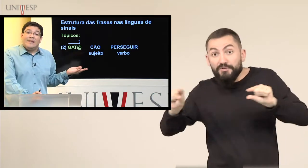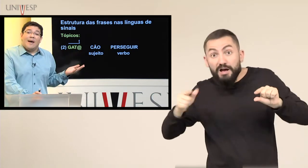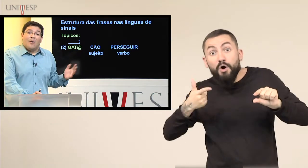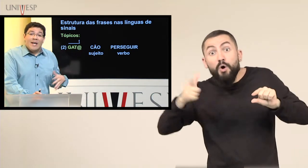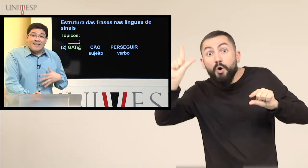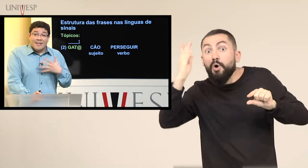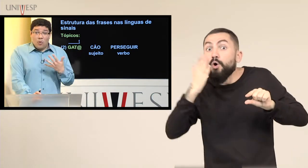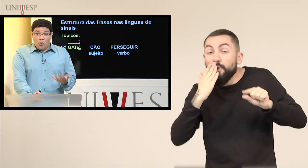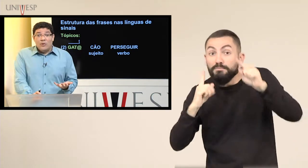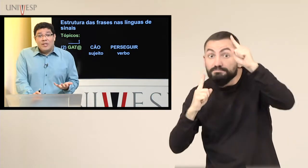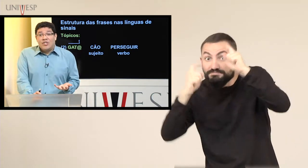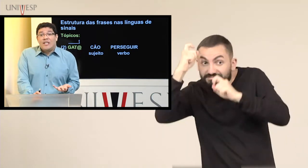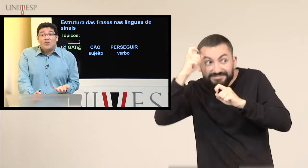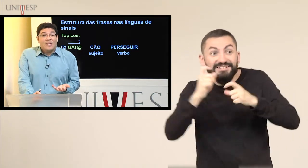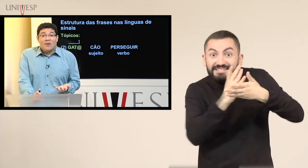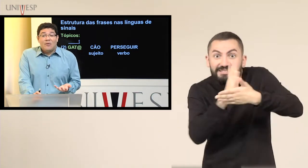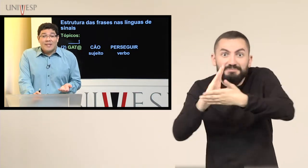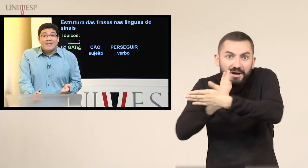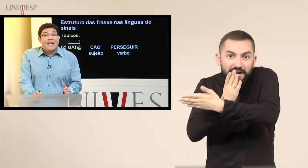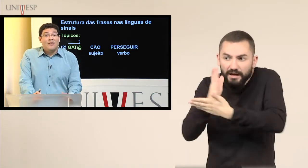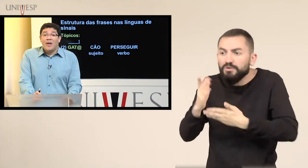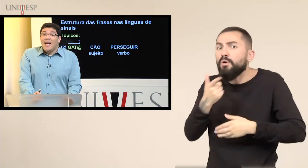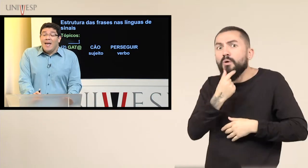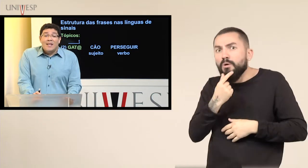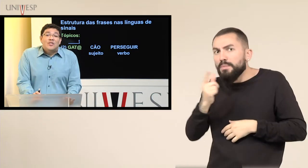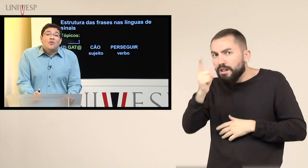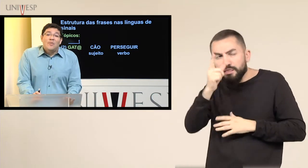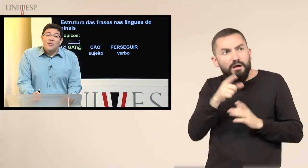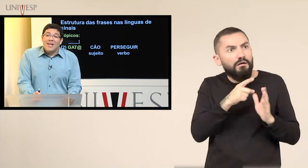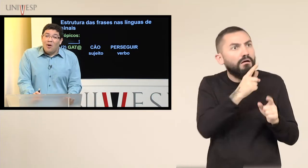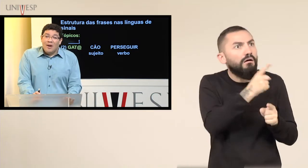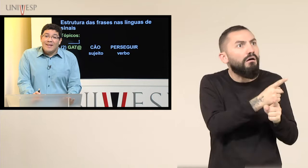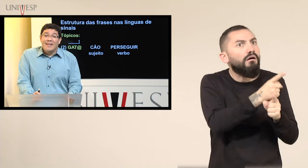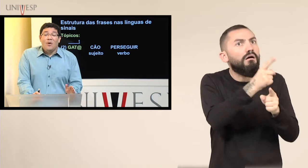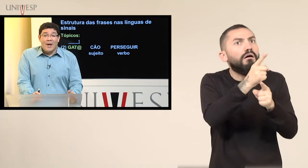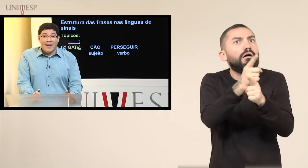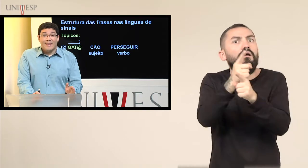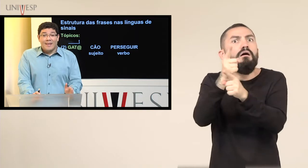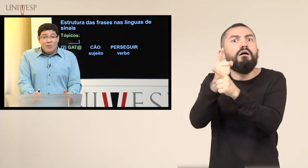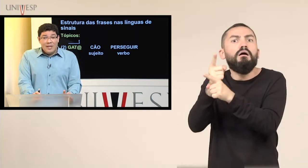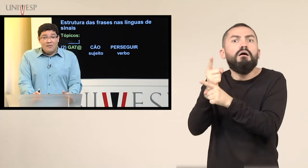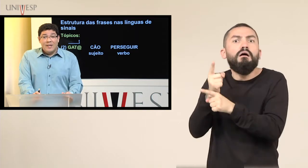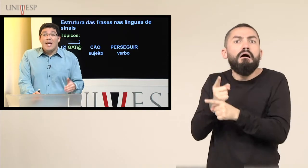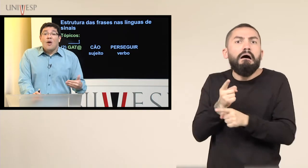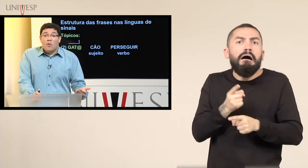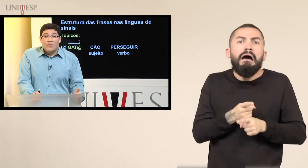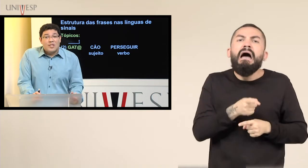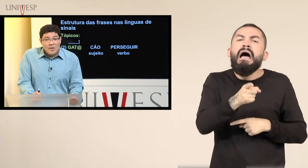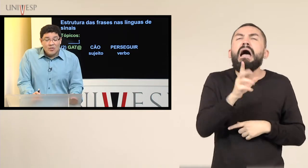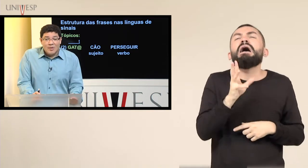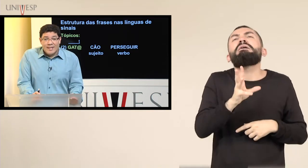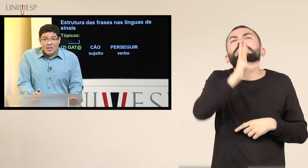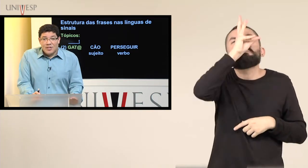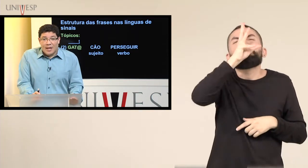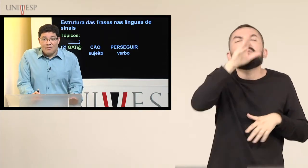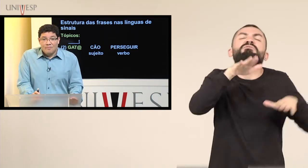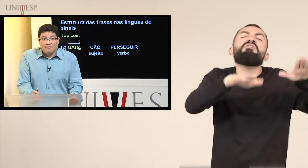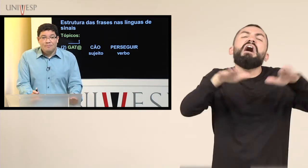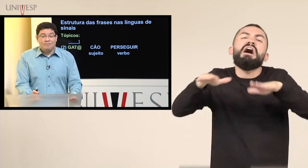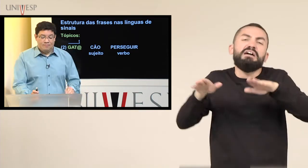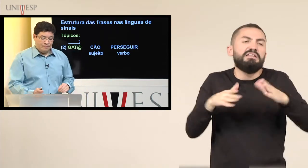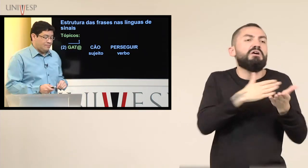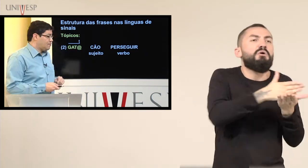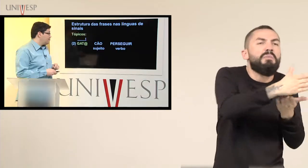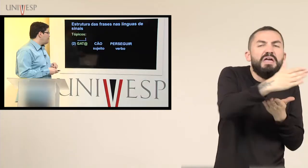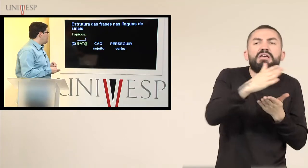pesquisador Liddell se deu conta de que isso estava acontecendo, ele descobriu que a ordem não era tão livre quanto as pessoas acreditavam.